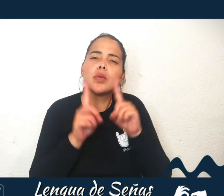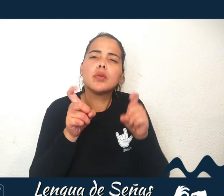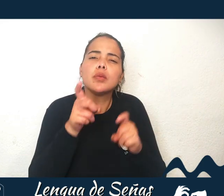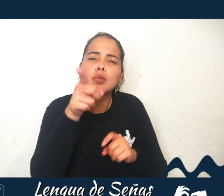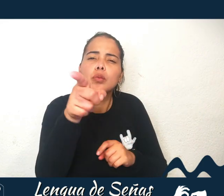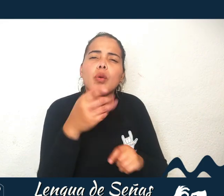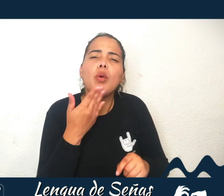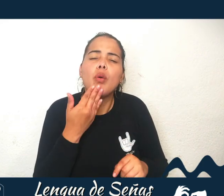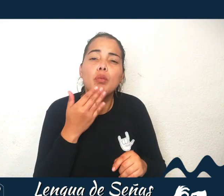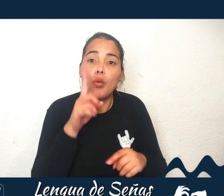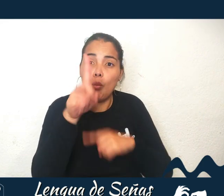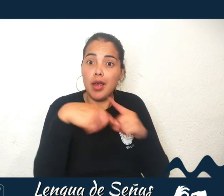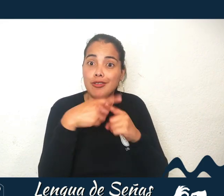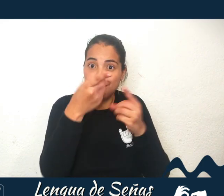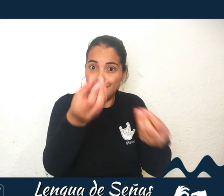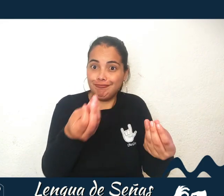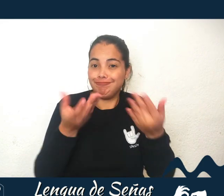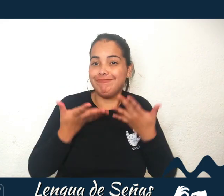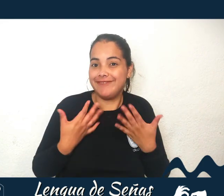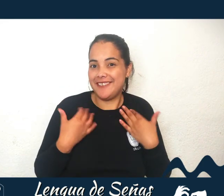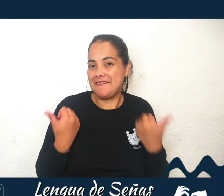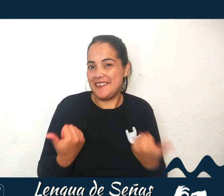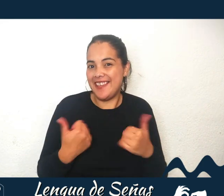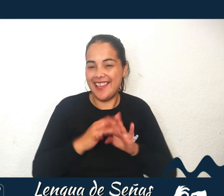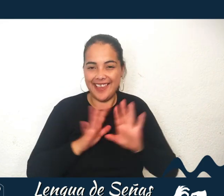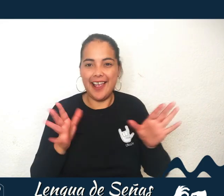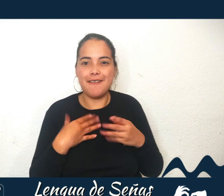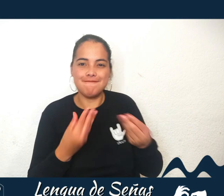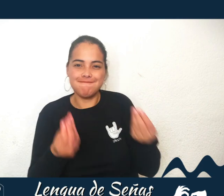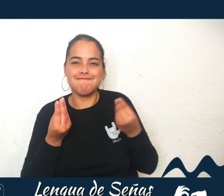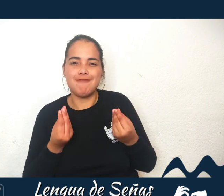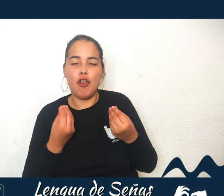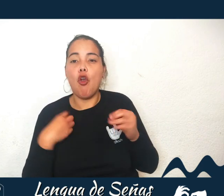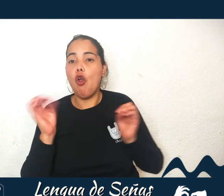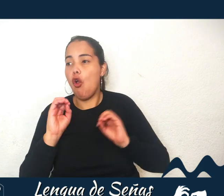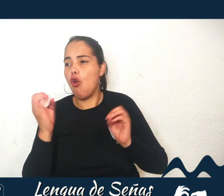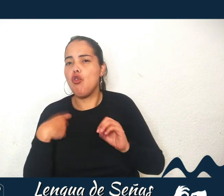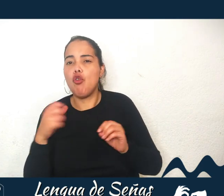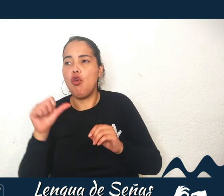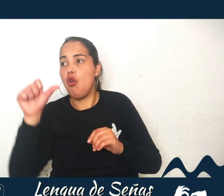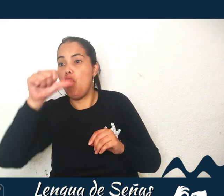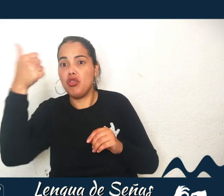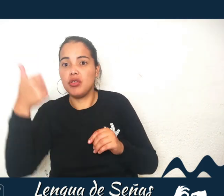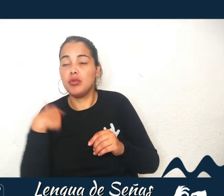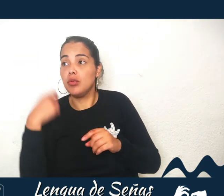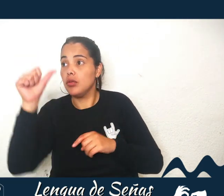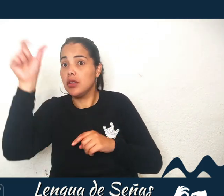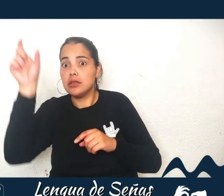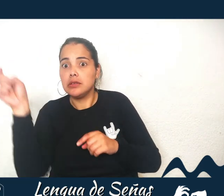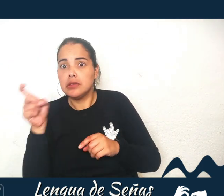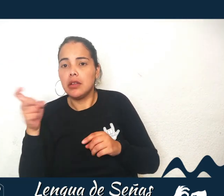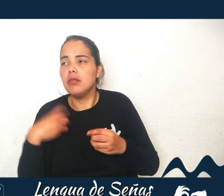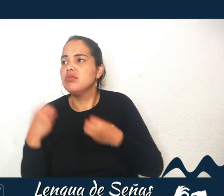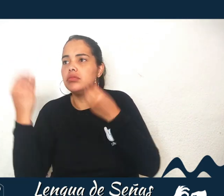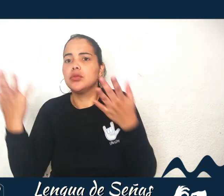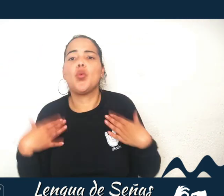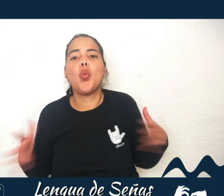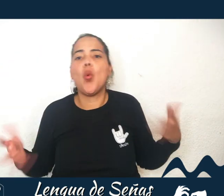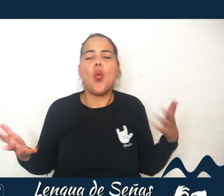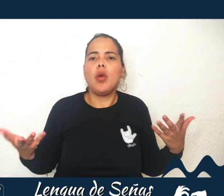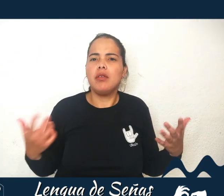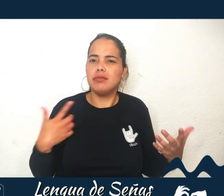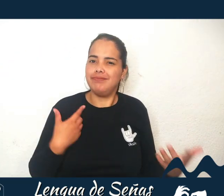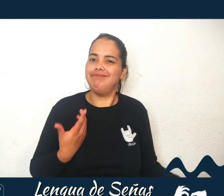usted percibe la ofrenda? ¿Cómo usted da la ofrenda? ¿Cómo usted la recibe? A